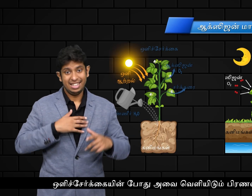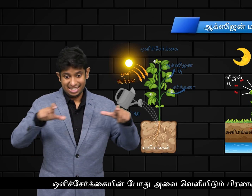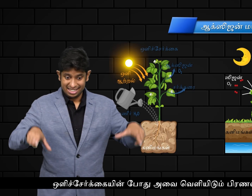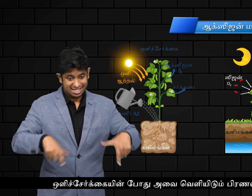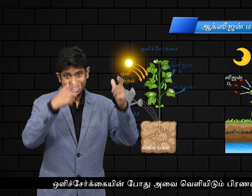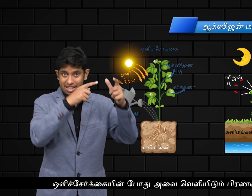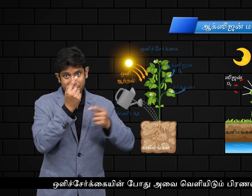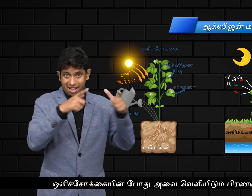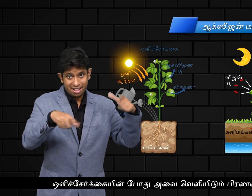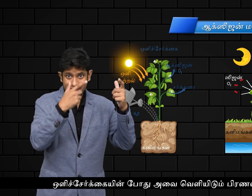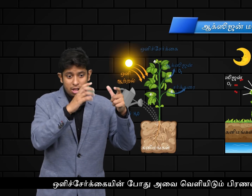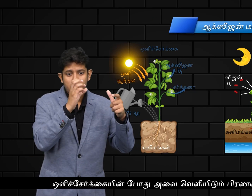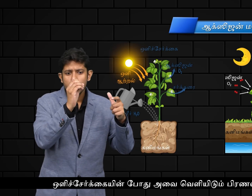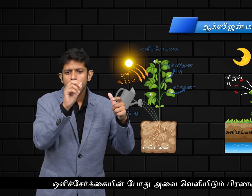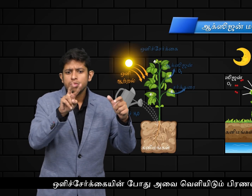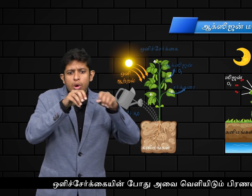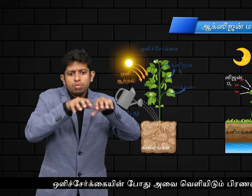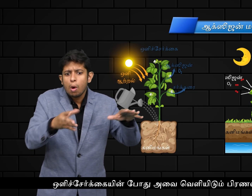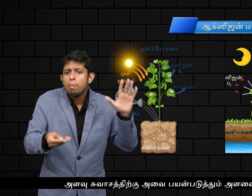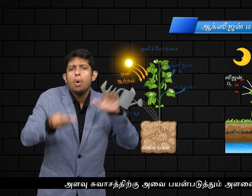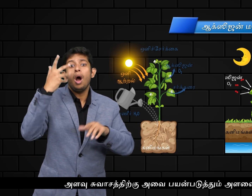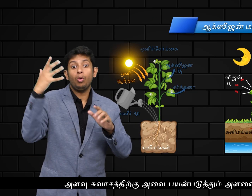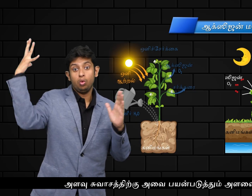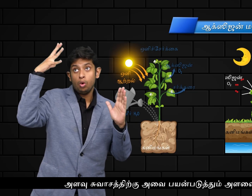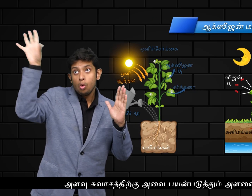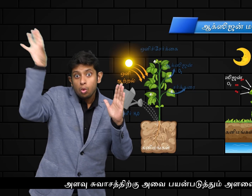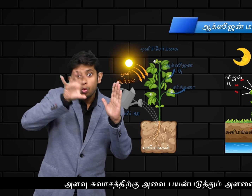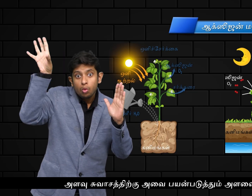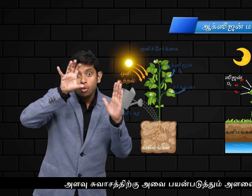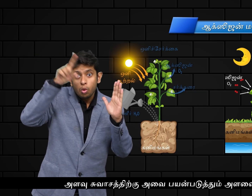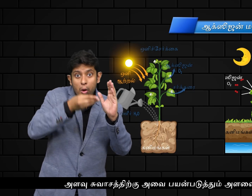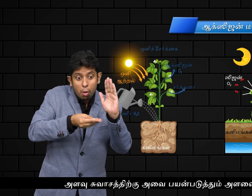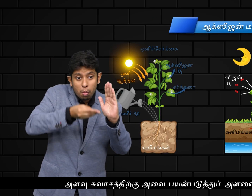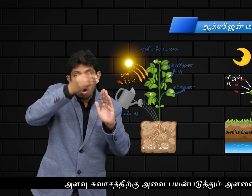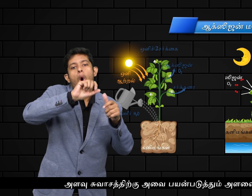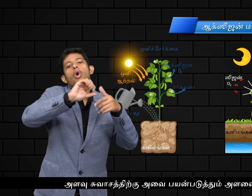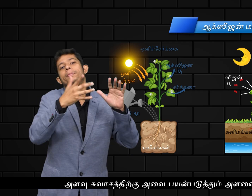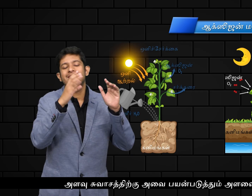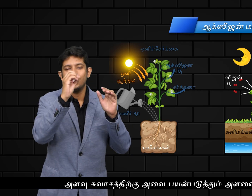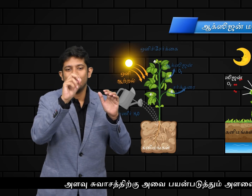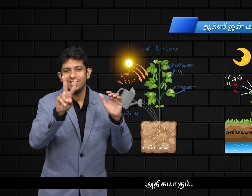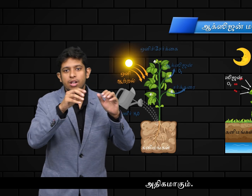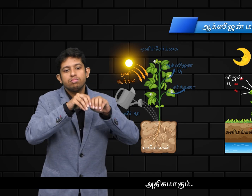ஒளிச்சேர்க்கையின் போது அவை வெளியிடும் பிராணவாயுவின் அளவு சுவாசத்திற்கு அவை பயன்படுத்தும் அளவை விட